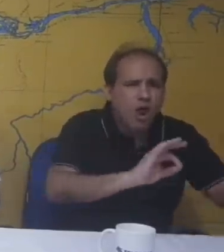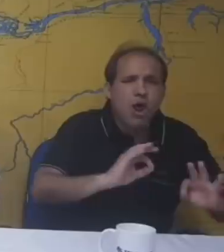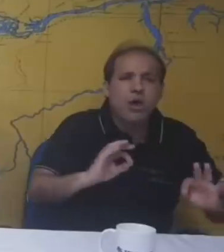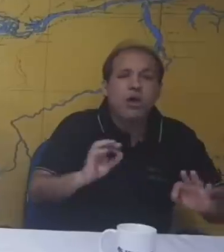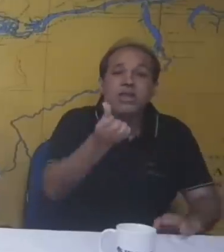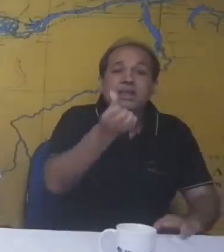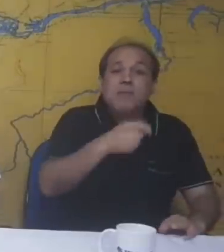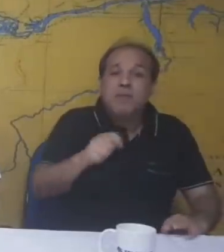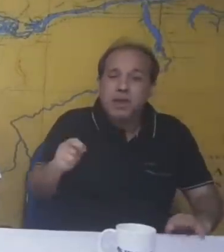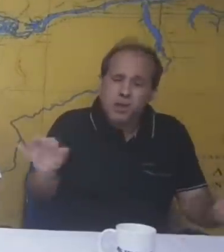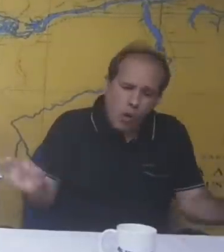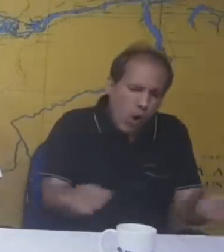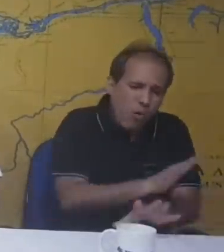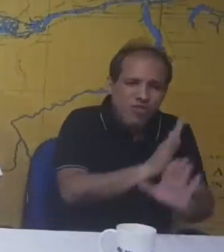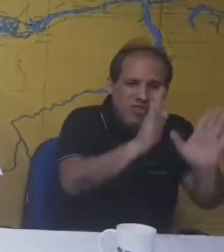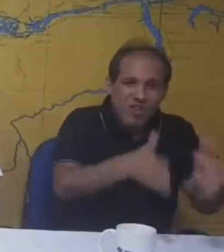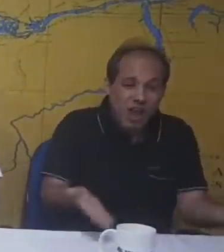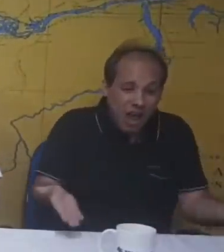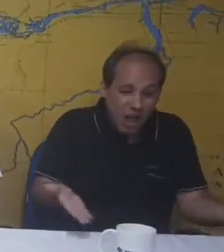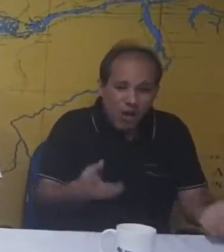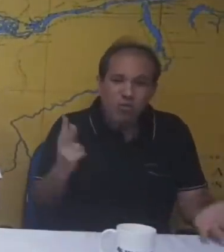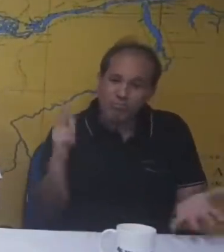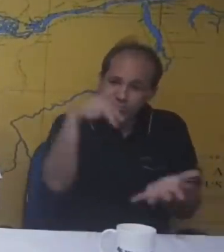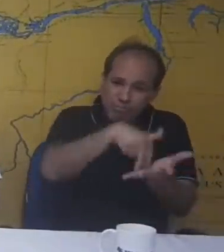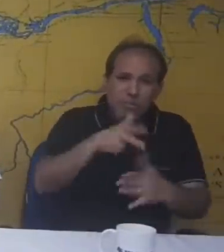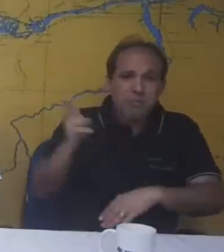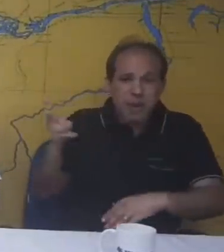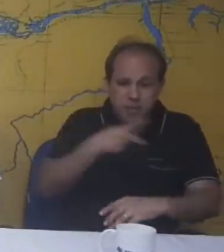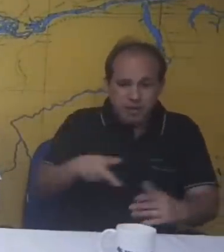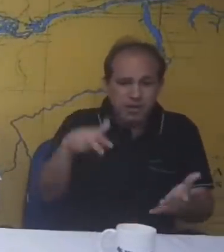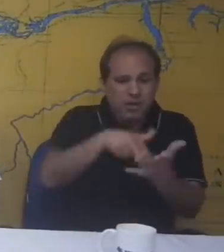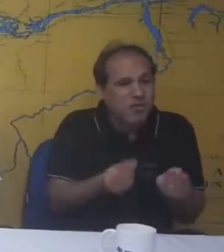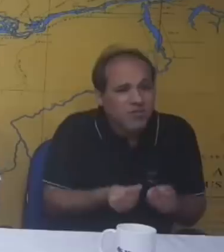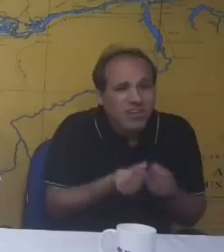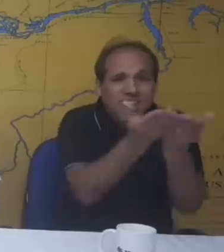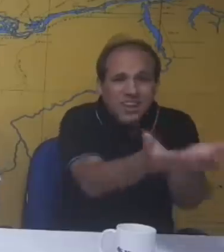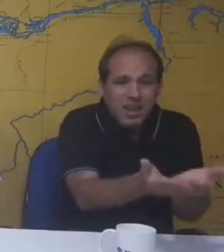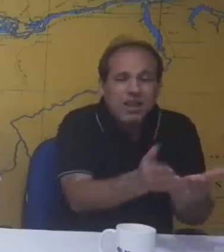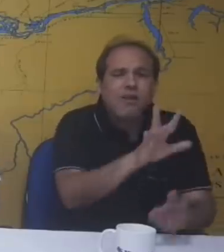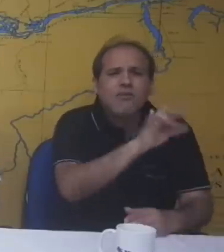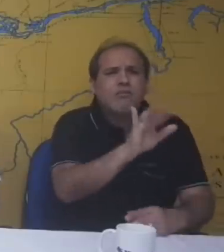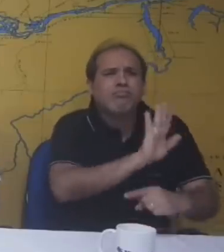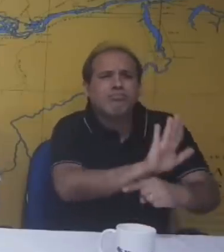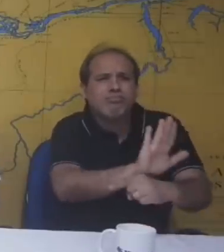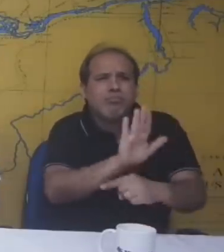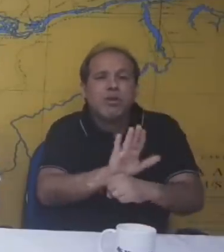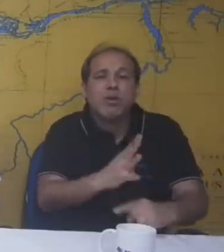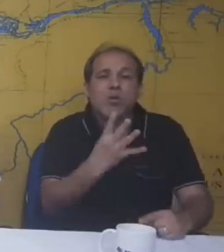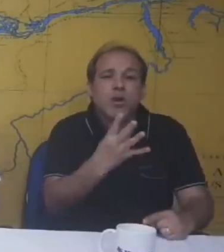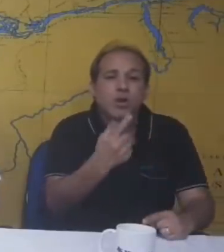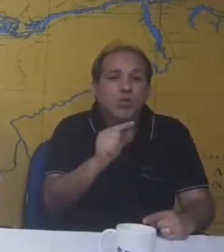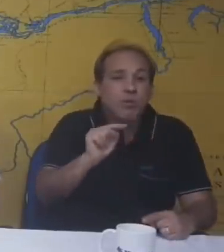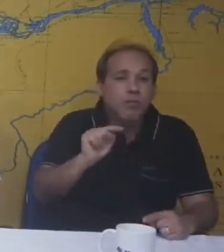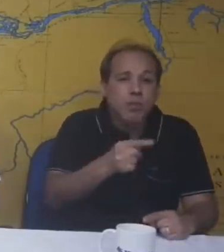operacionalizá-lo em 6 meses e meio. E agora o senhor veio aqui para entregar isso. Aqui nós vamos atender a 42